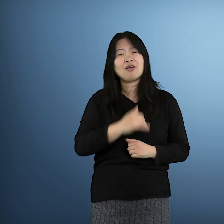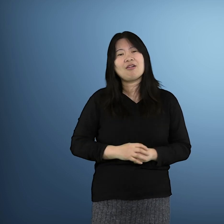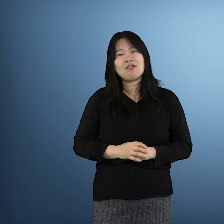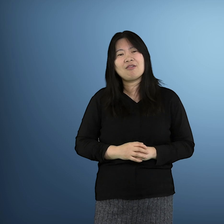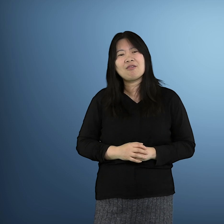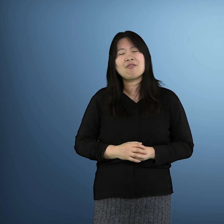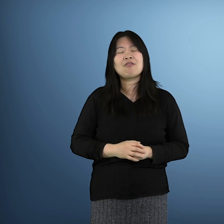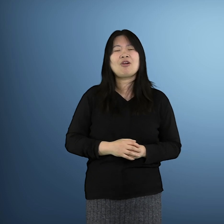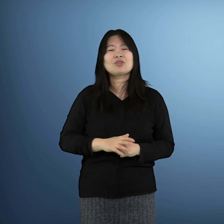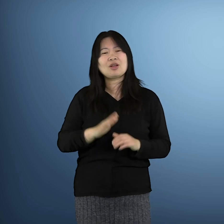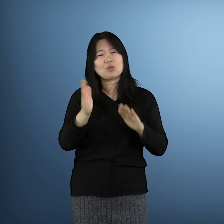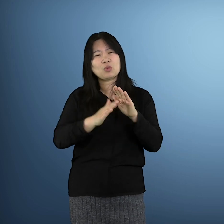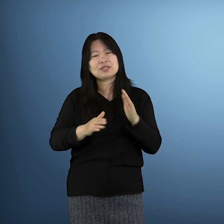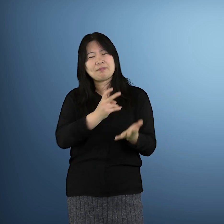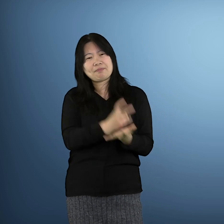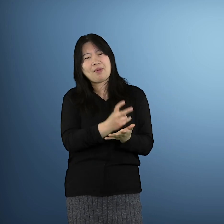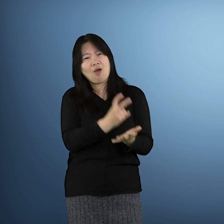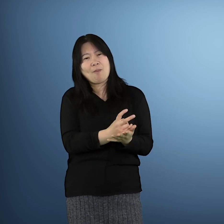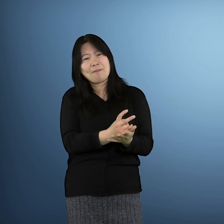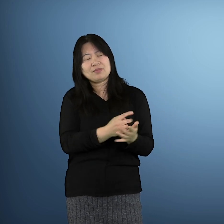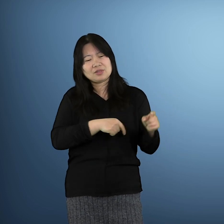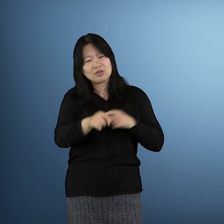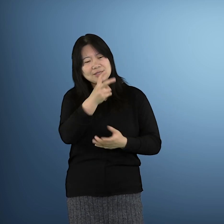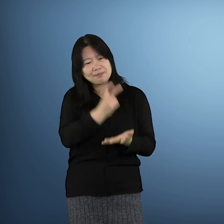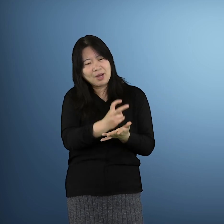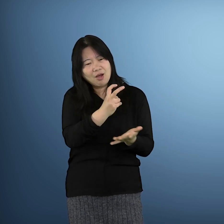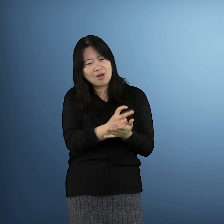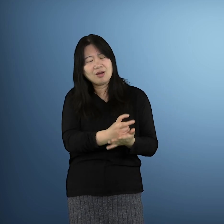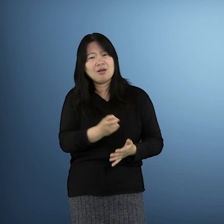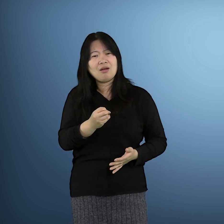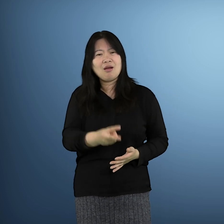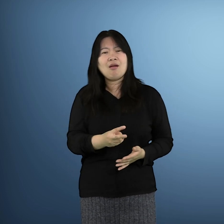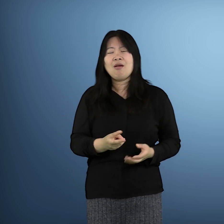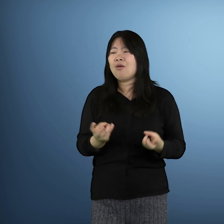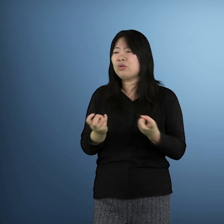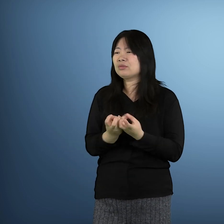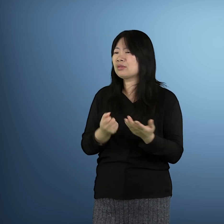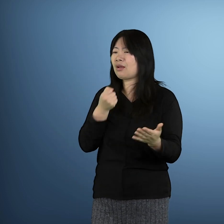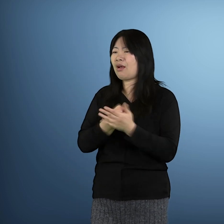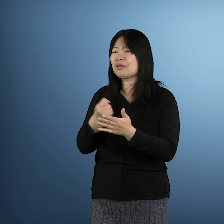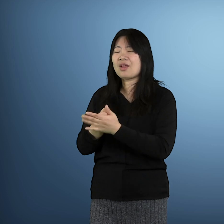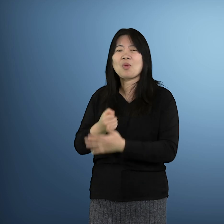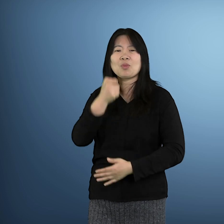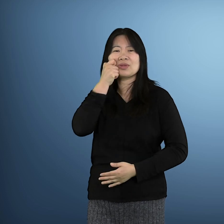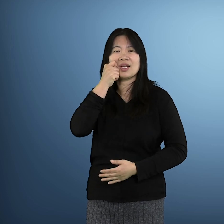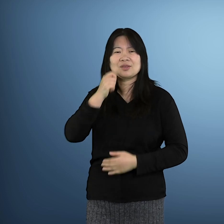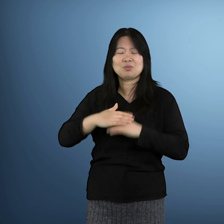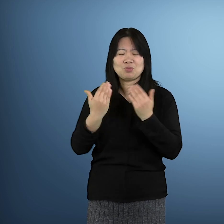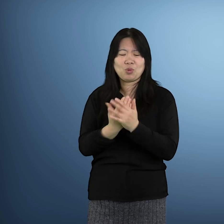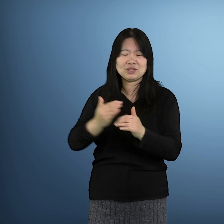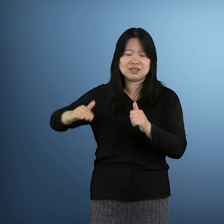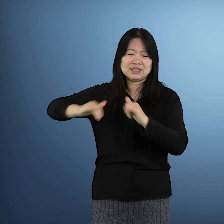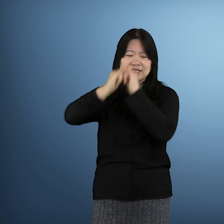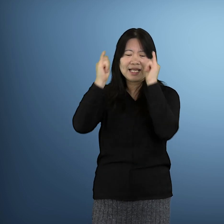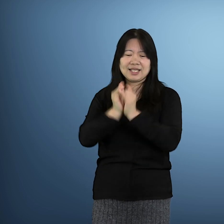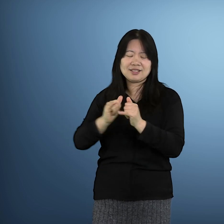억압된 제도, 이도저도 할 수 없는 어떤 상태, 이거 전부 우리를 억압하는